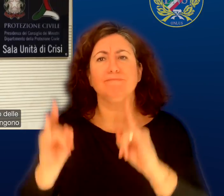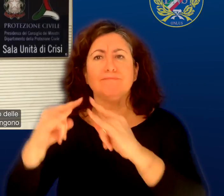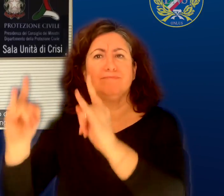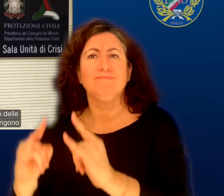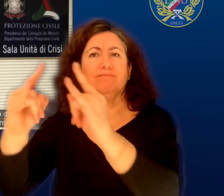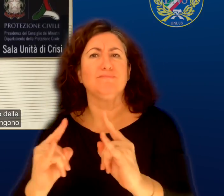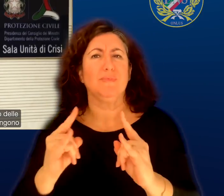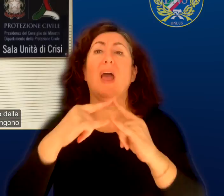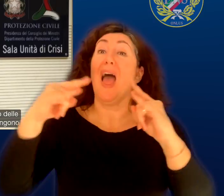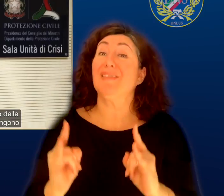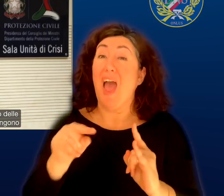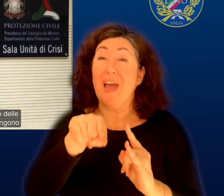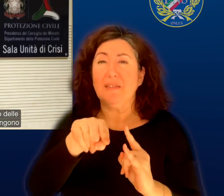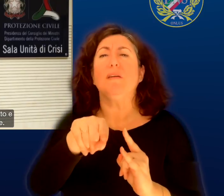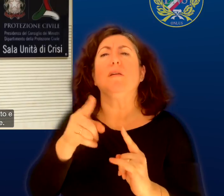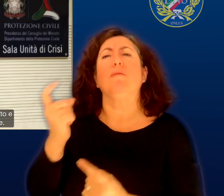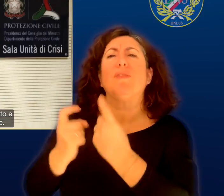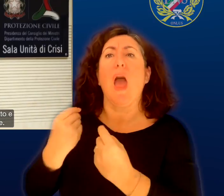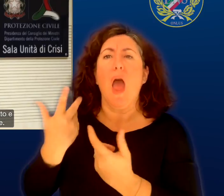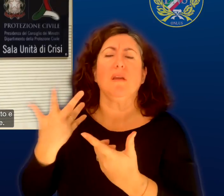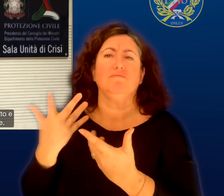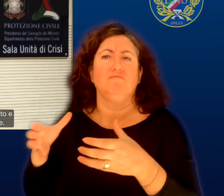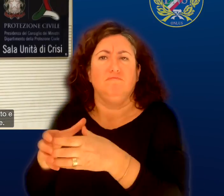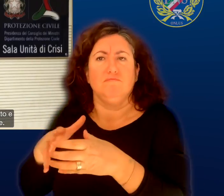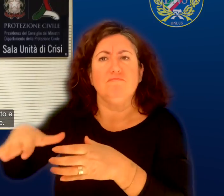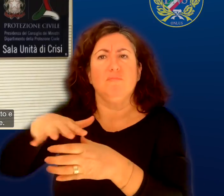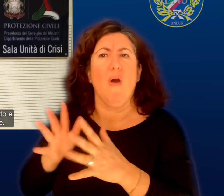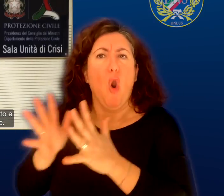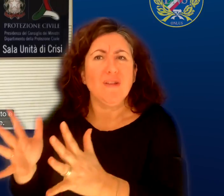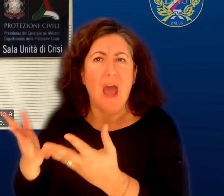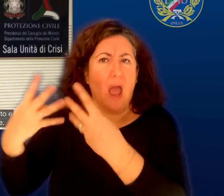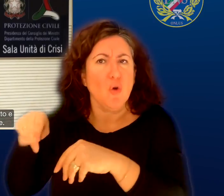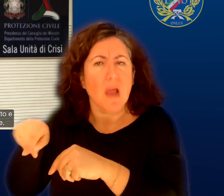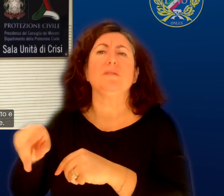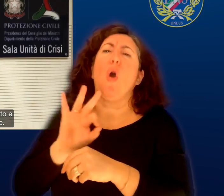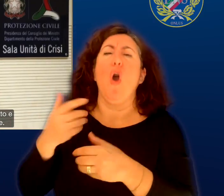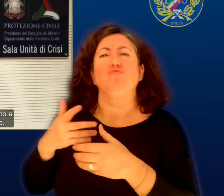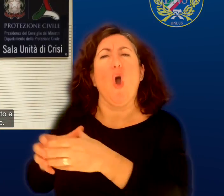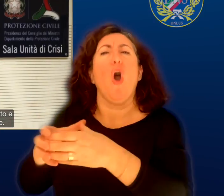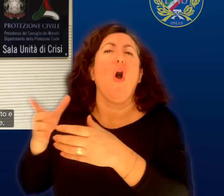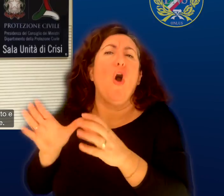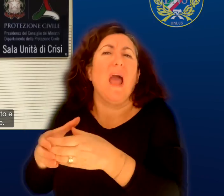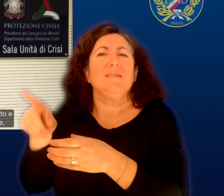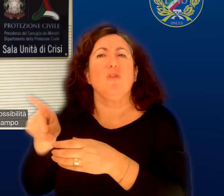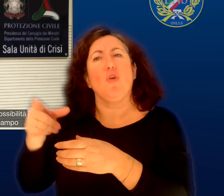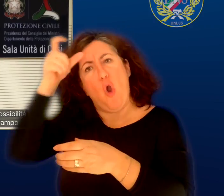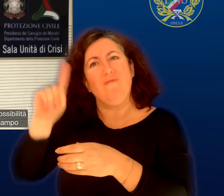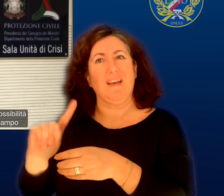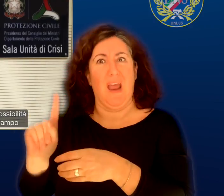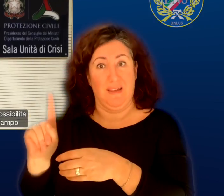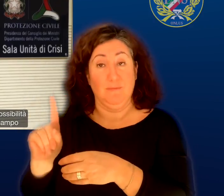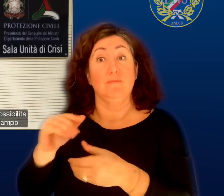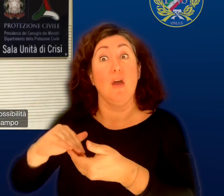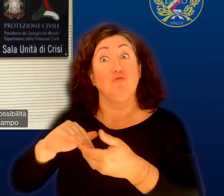campali, sottotende che provengono da alcune organizzazioni di volontariato e altre organizzazioni non governative. L'Associazione